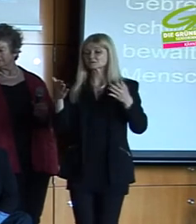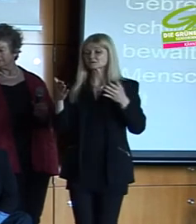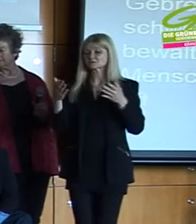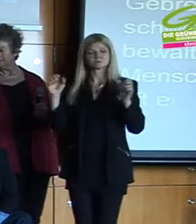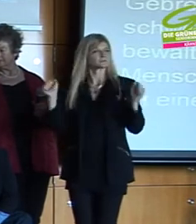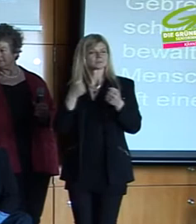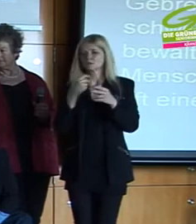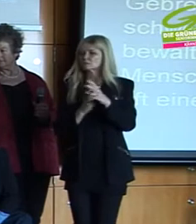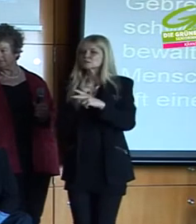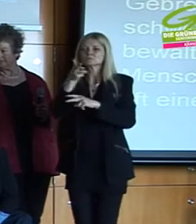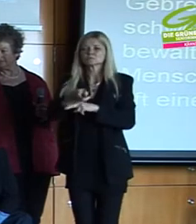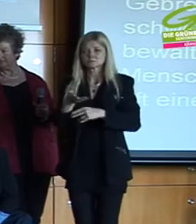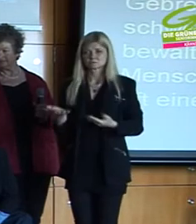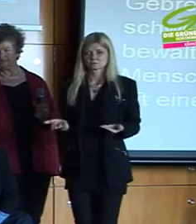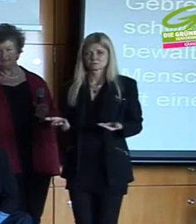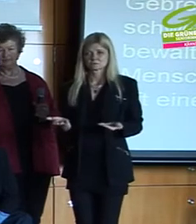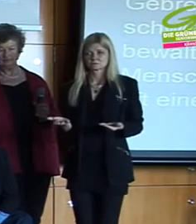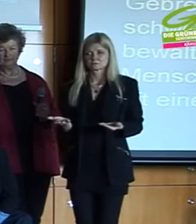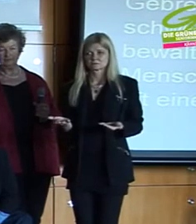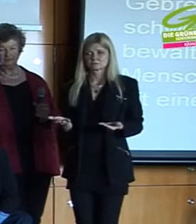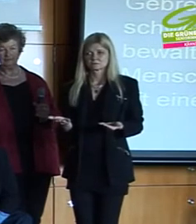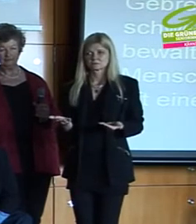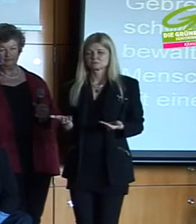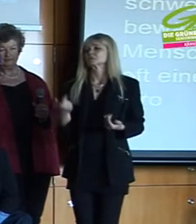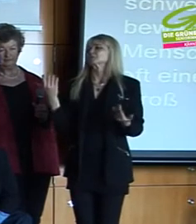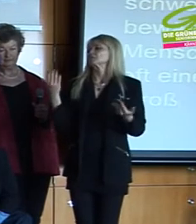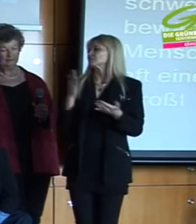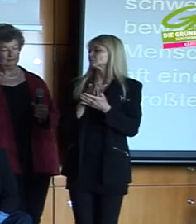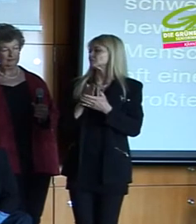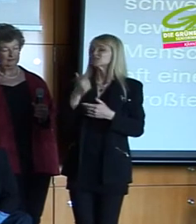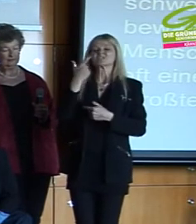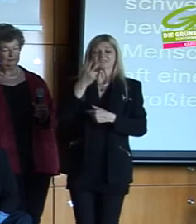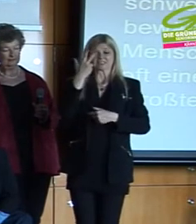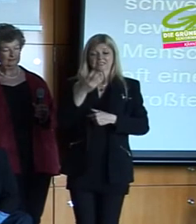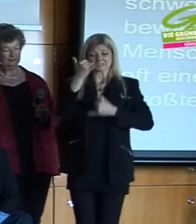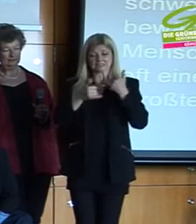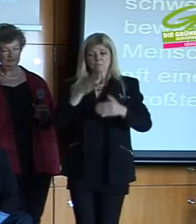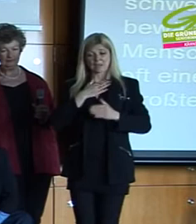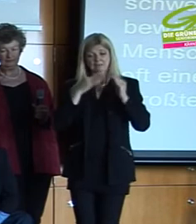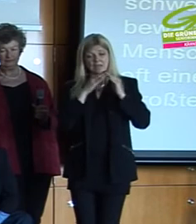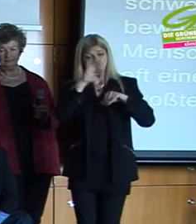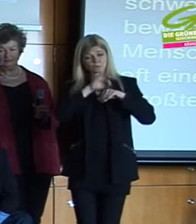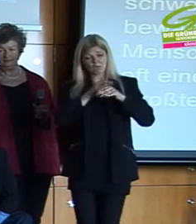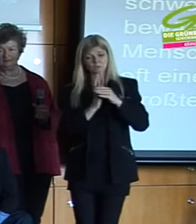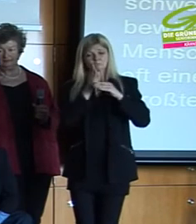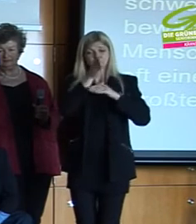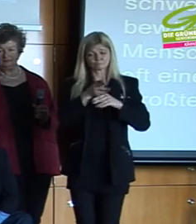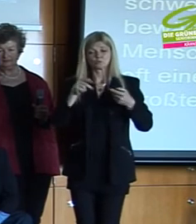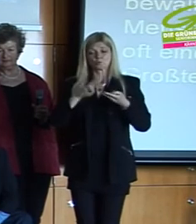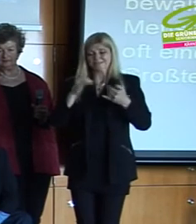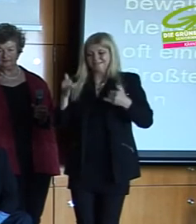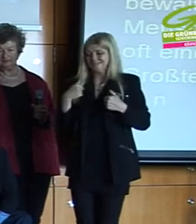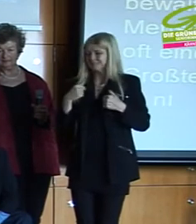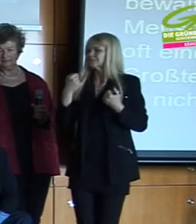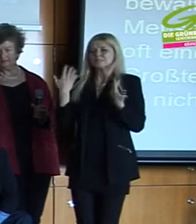nicht erreichbar. Man besucht 20, 30 Jahre seinen Hausarzt, plötzlich ist man nicht mehr mobil